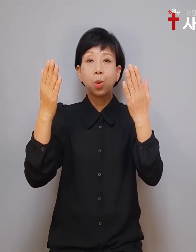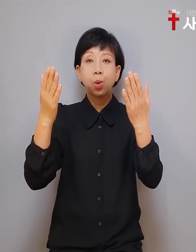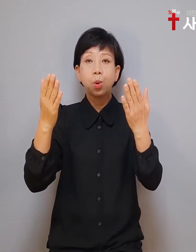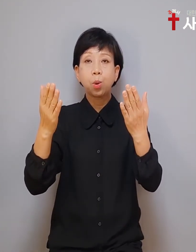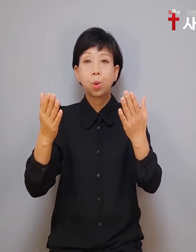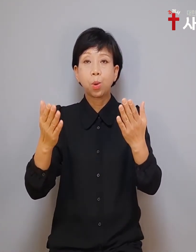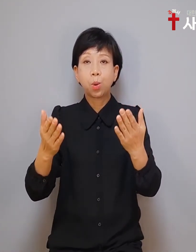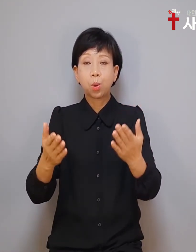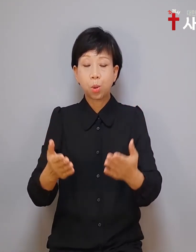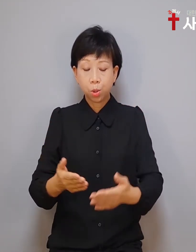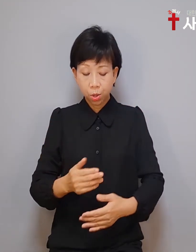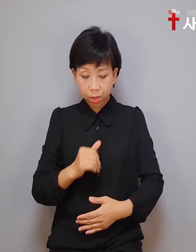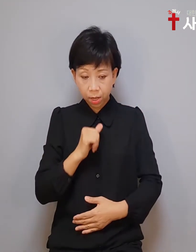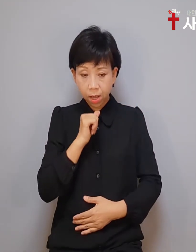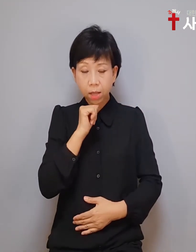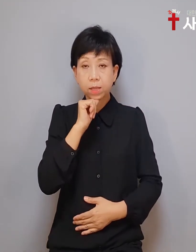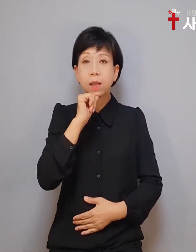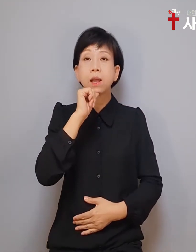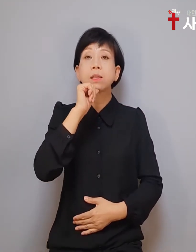주고